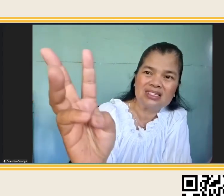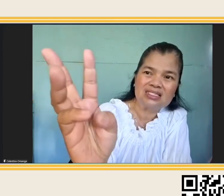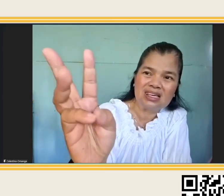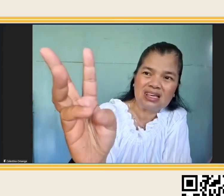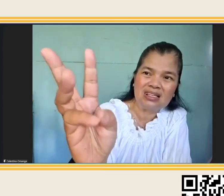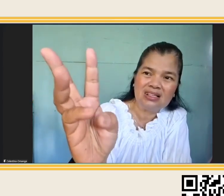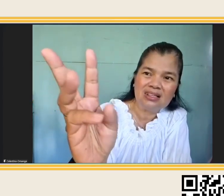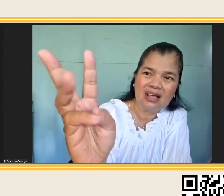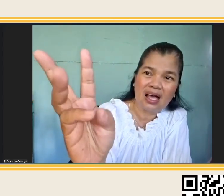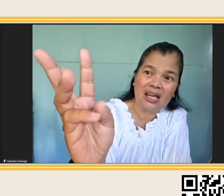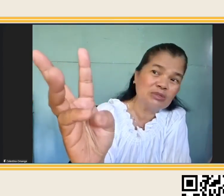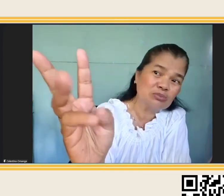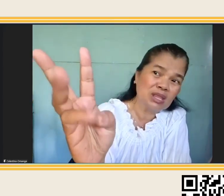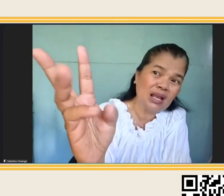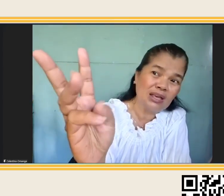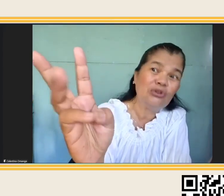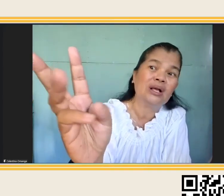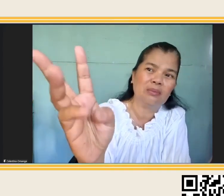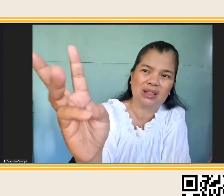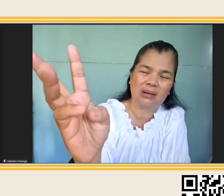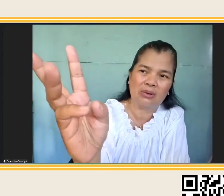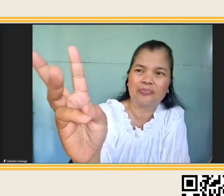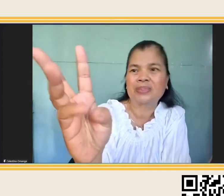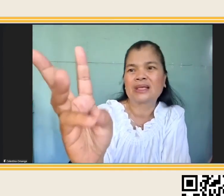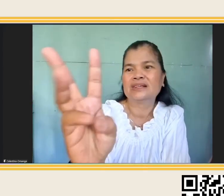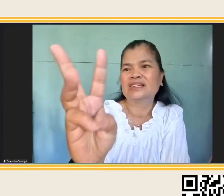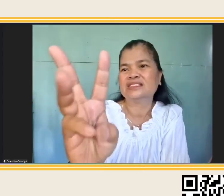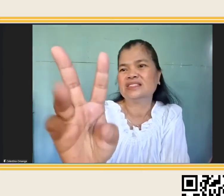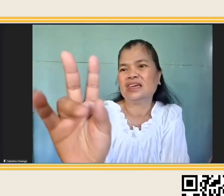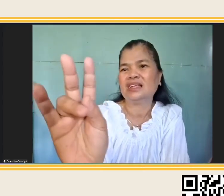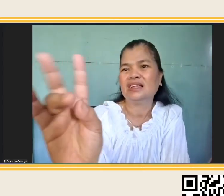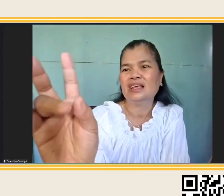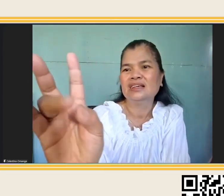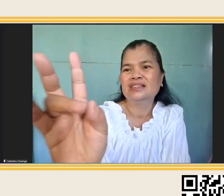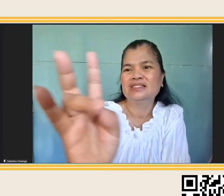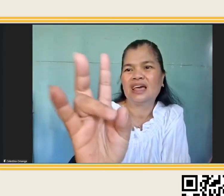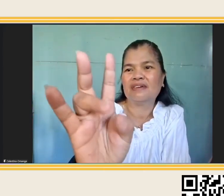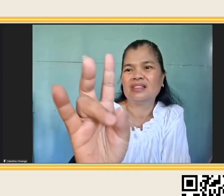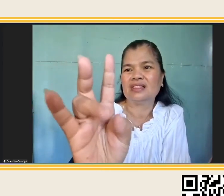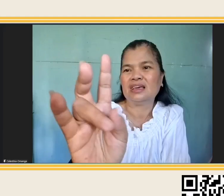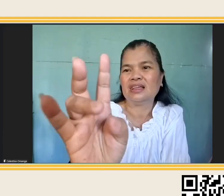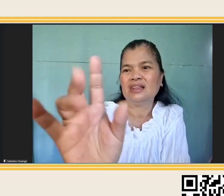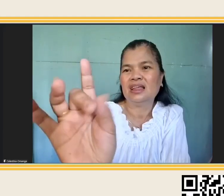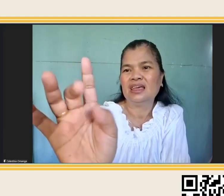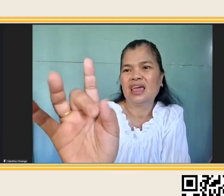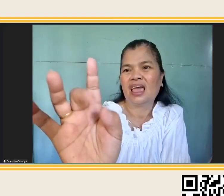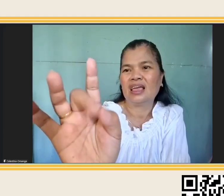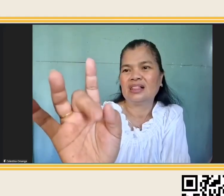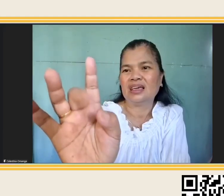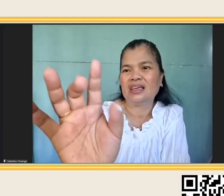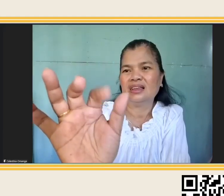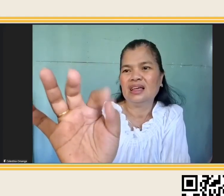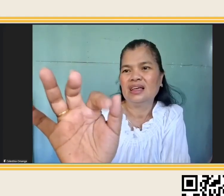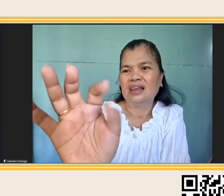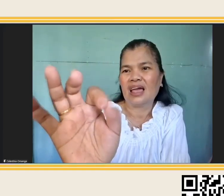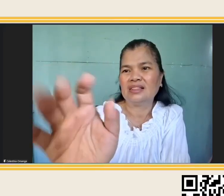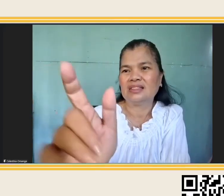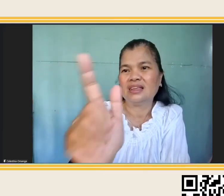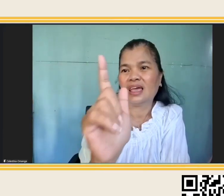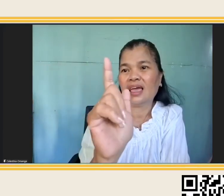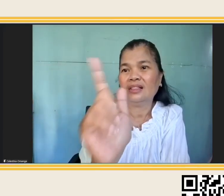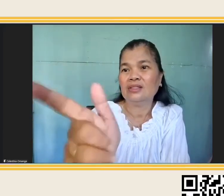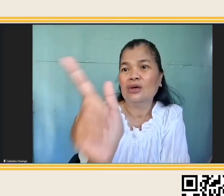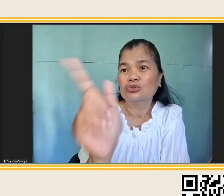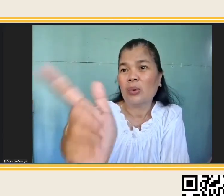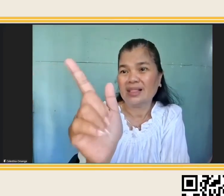lang. 16, alin mas madali, yun ang gamitin mo. 16, 17, 18,